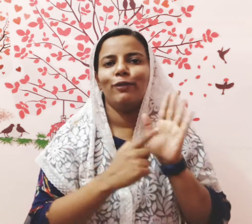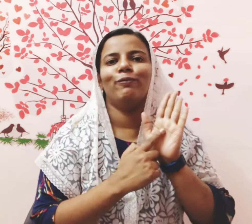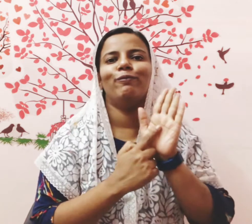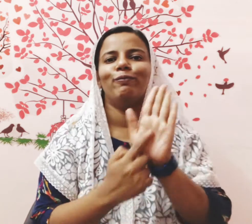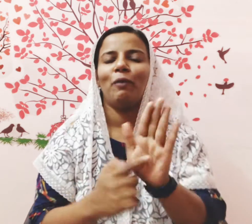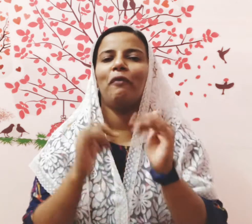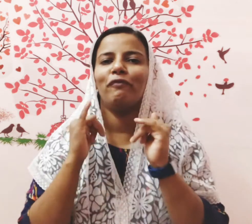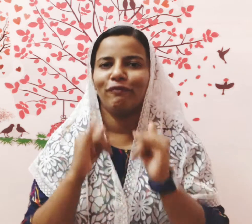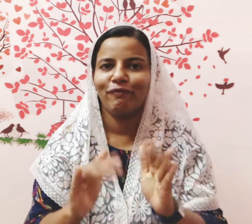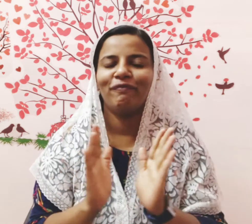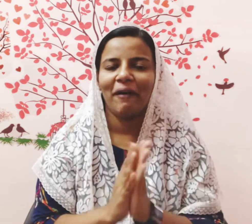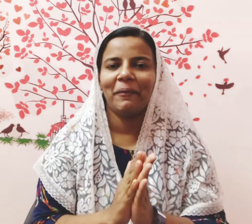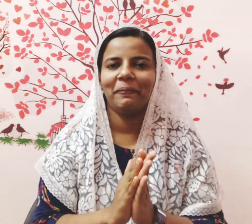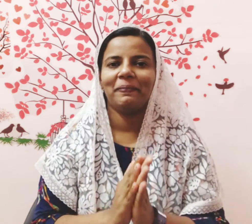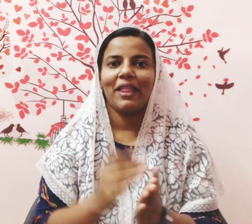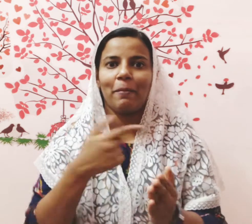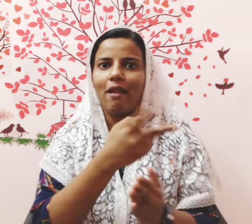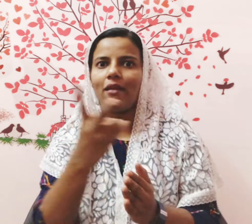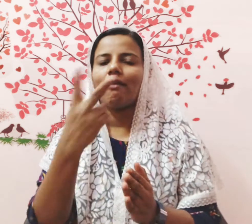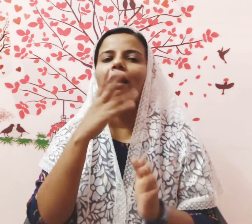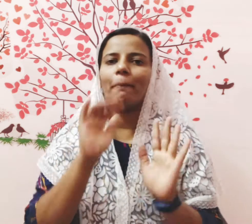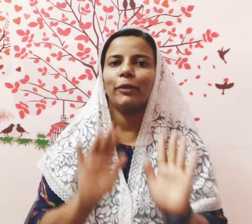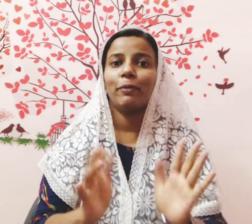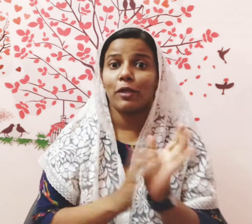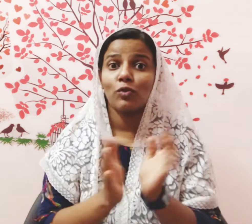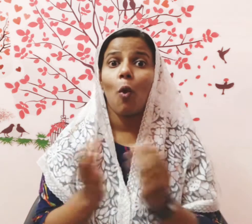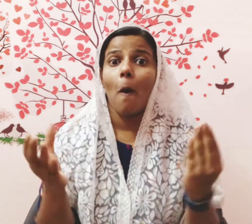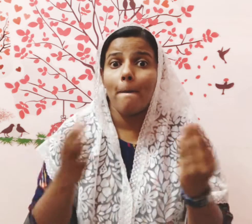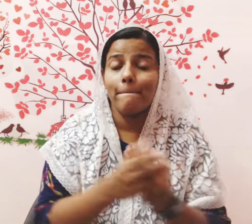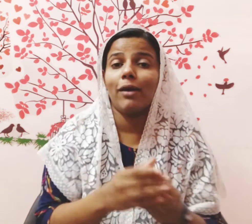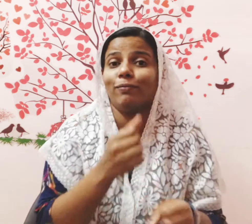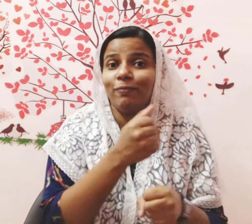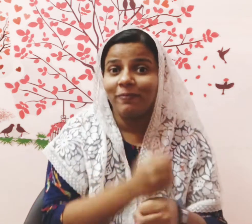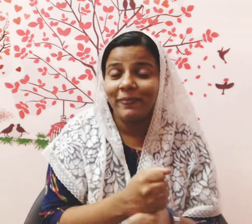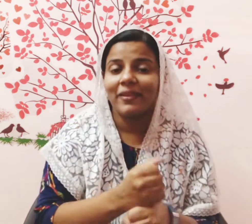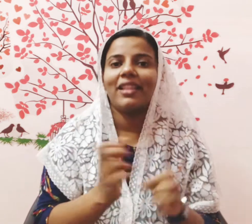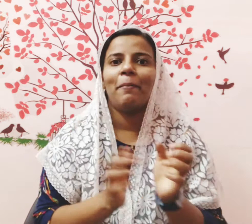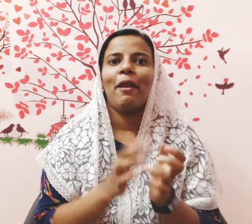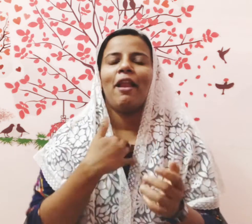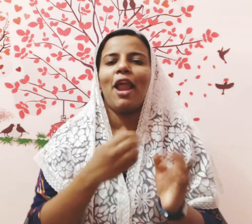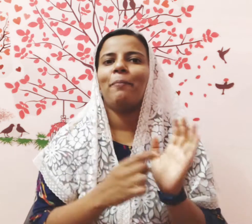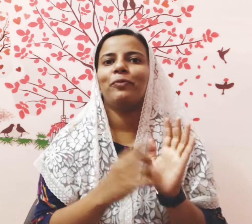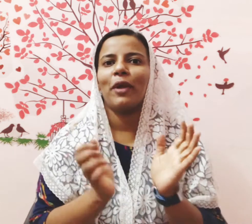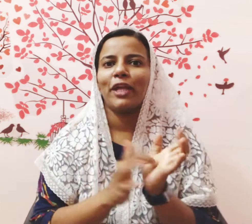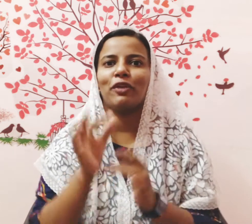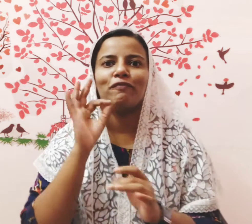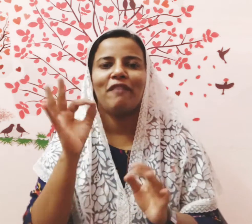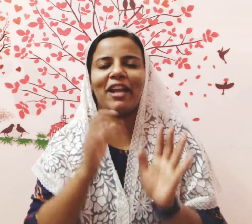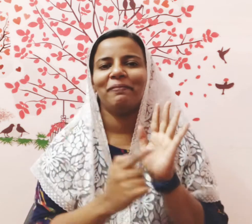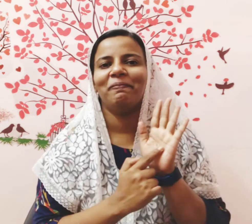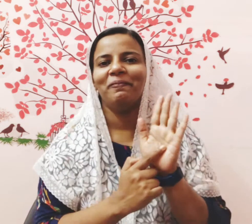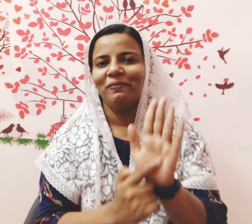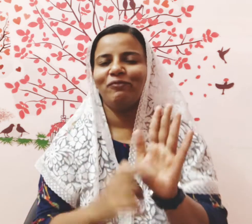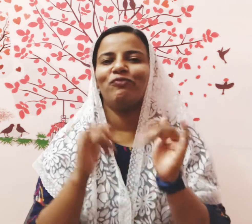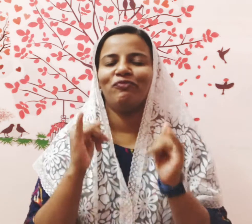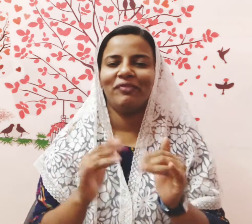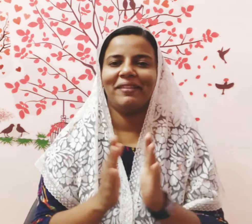വരും. യേശുവിൽ എന്തൊക്കെയുണ്ടോ അത് നമ്മളിലൂടെ കാണുവാൻ കഴിയും. യേശുവിൽ എന്തൊക്കെയുണ്ടോ അത് നമ്മളായിരിക്കും അത് പ്രതിഫലിപ്പിക്കുന്നത്. ആമേൻ.